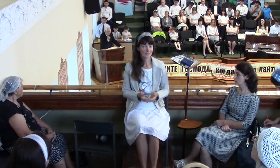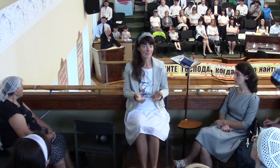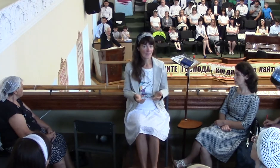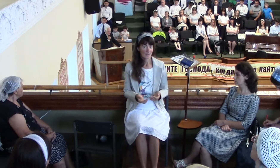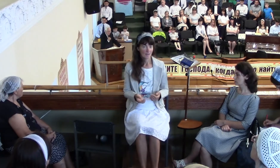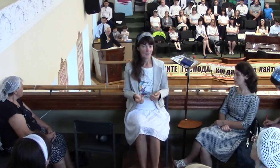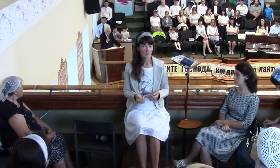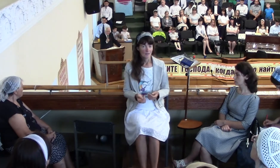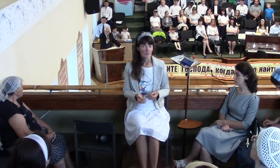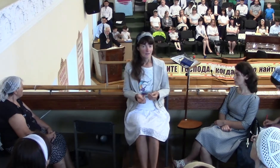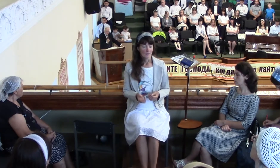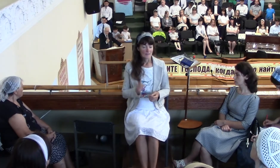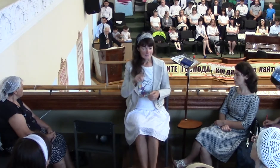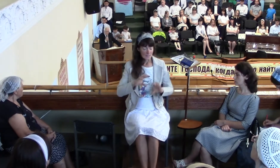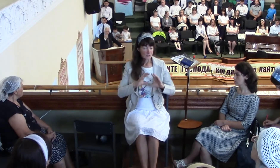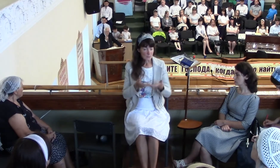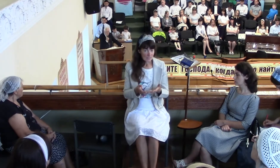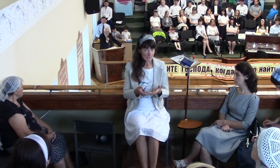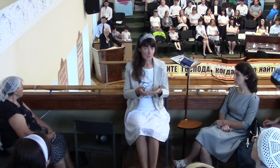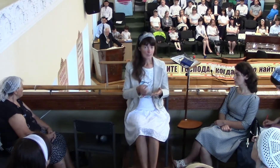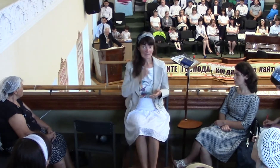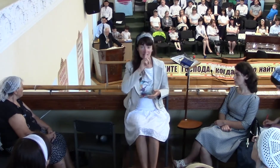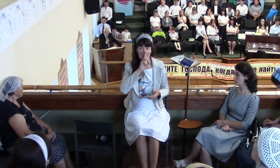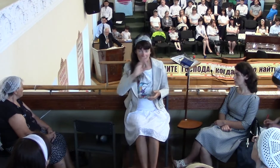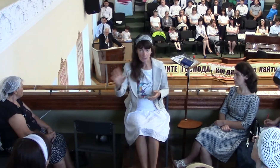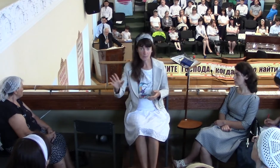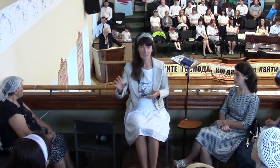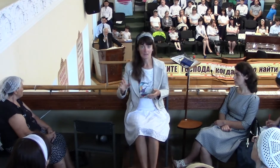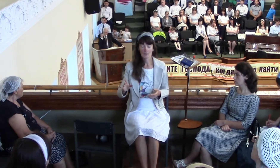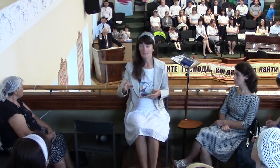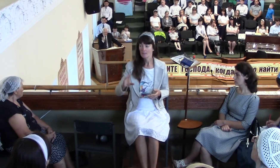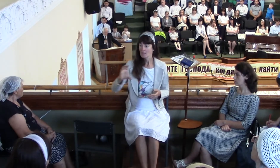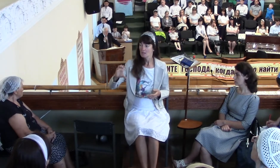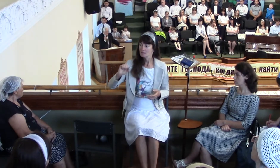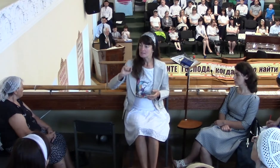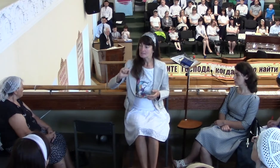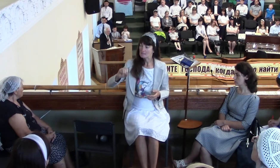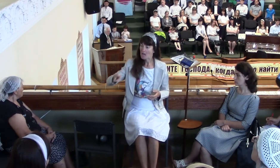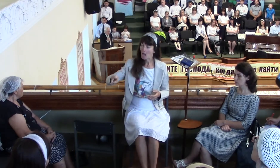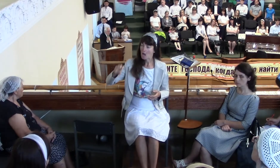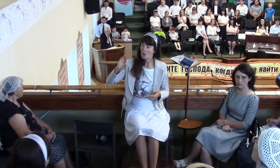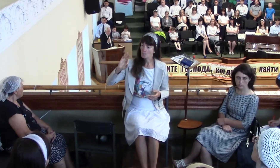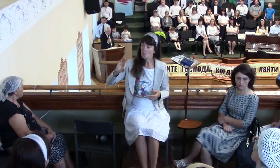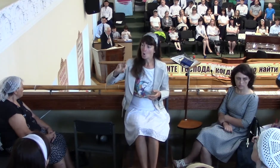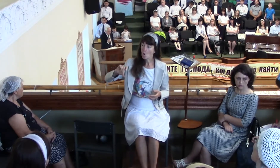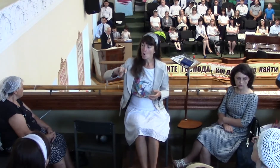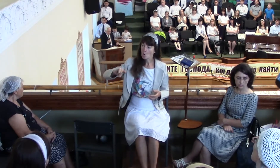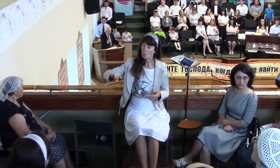ценность человеческой души. Не было бы безбожия. Не было бы наплевательского отношения к